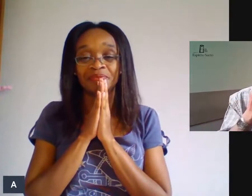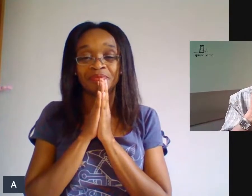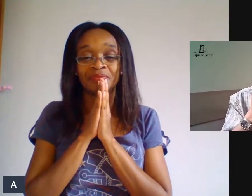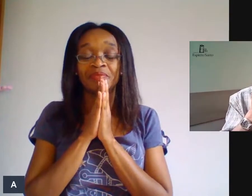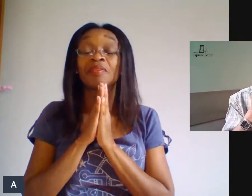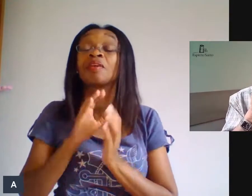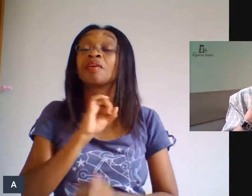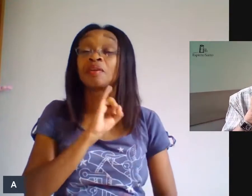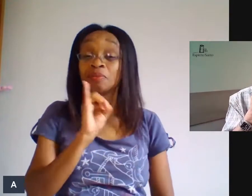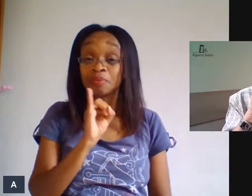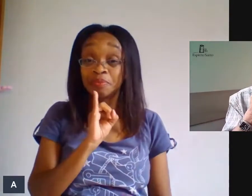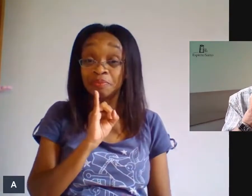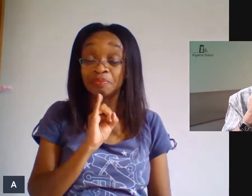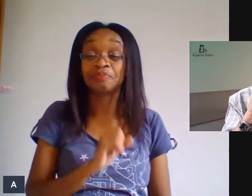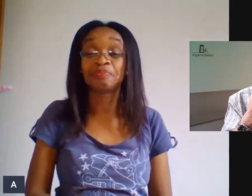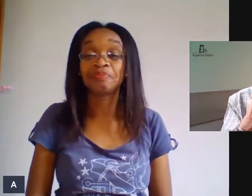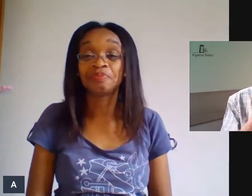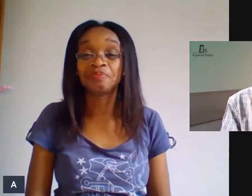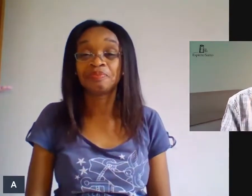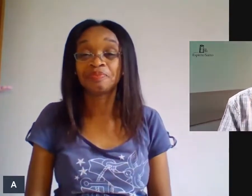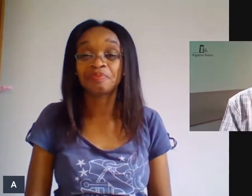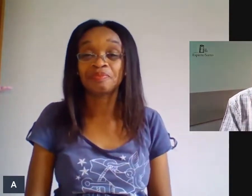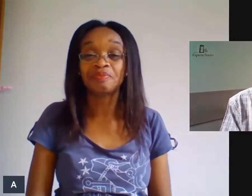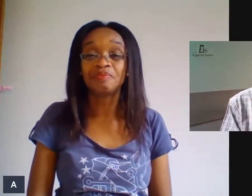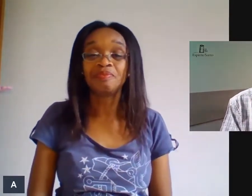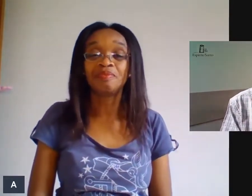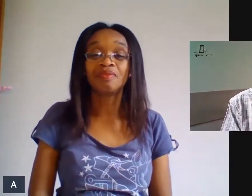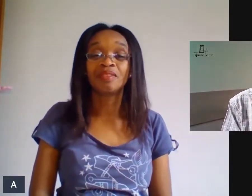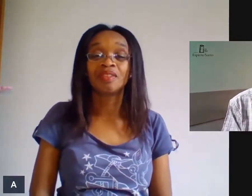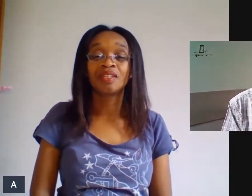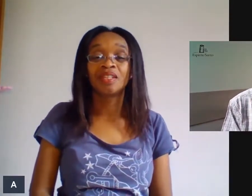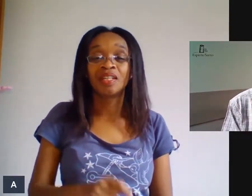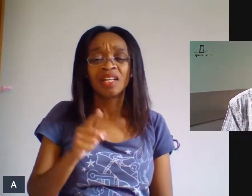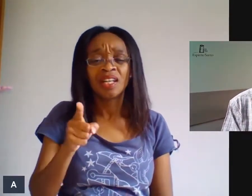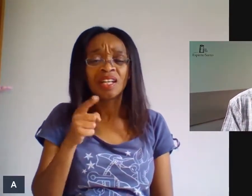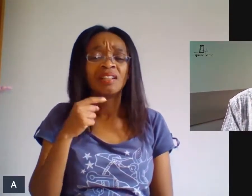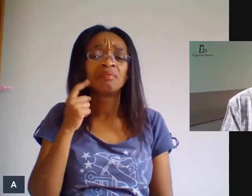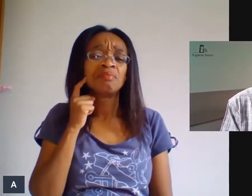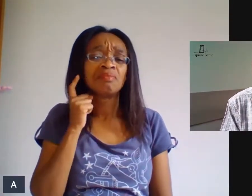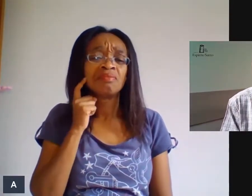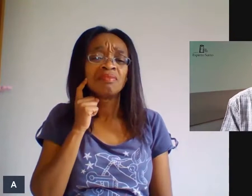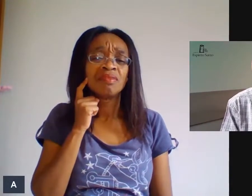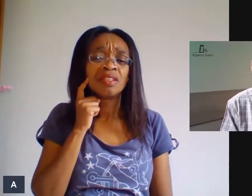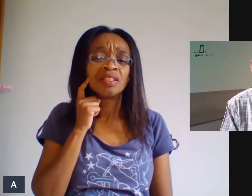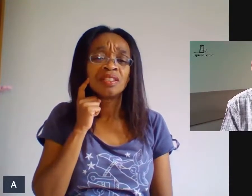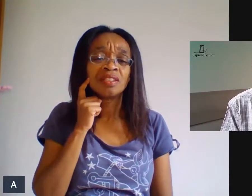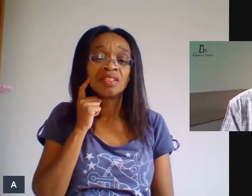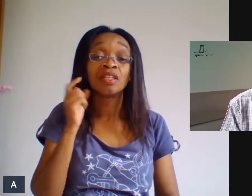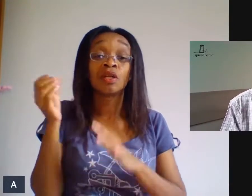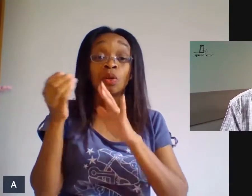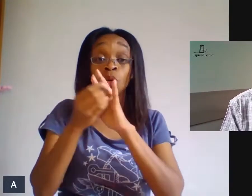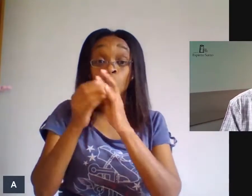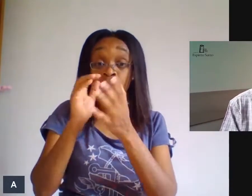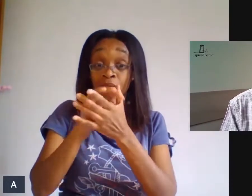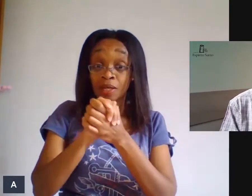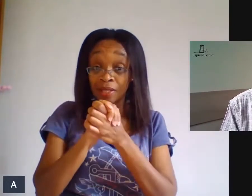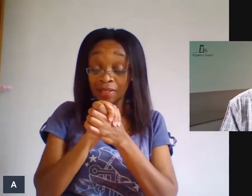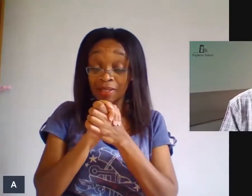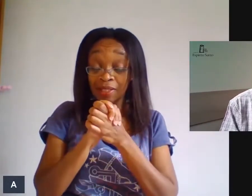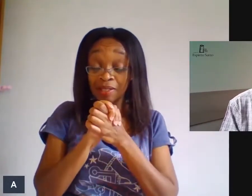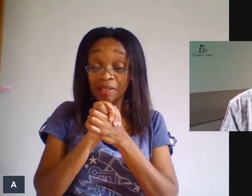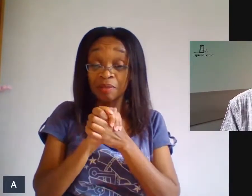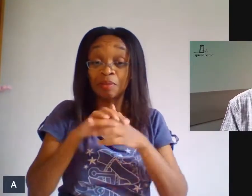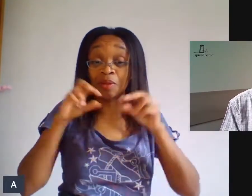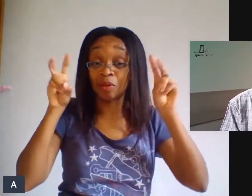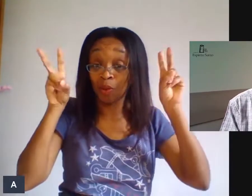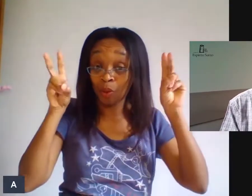Queridos irmãos e irmãs, na minha maneira de ver, o matrimônio, o tema que vamos tratar